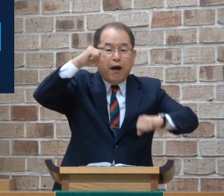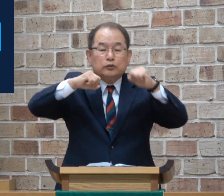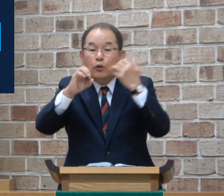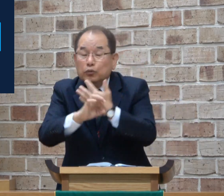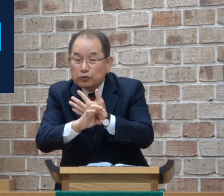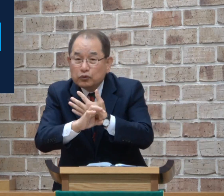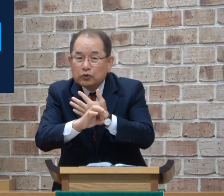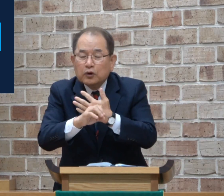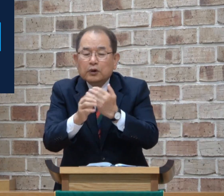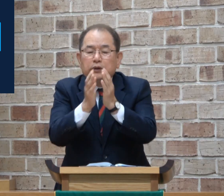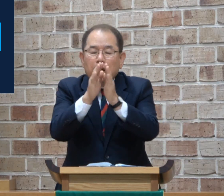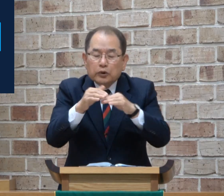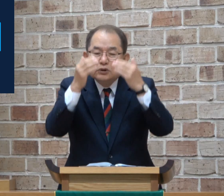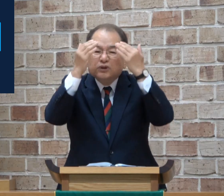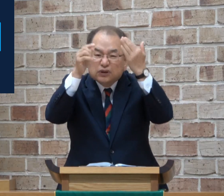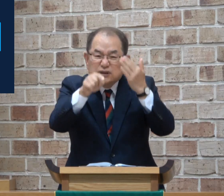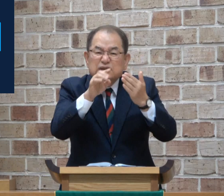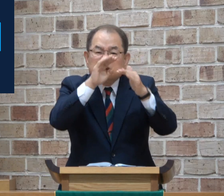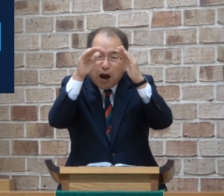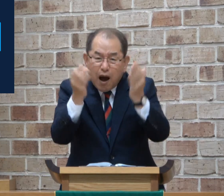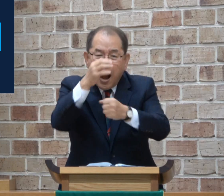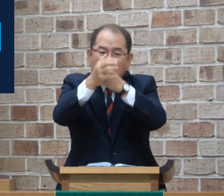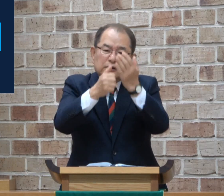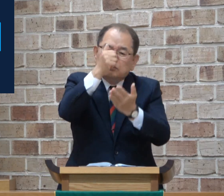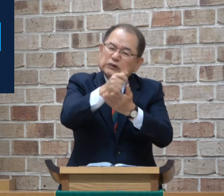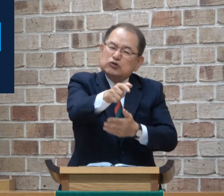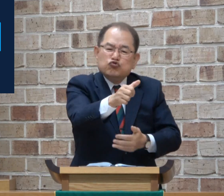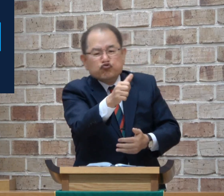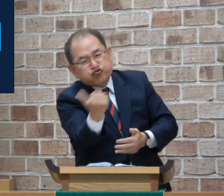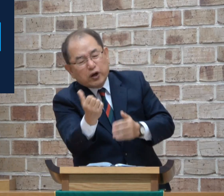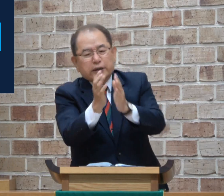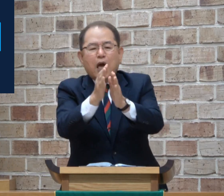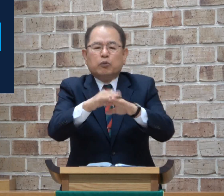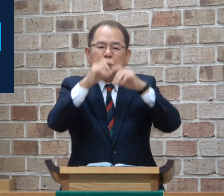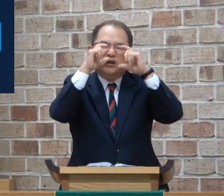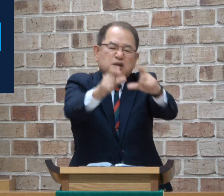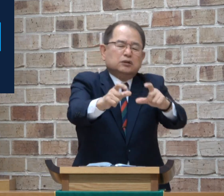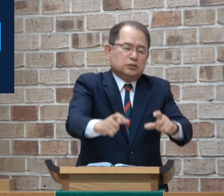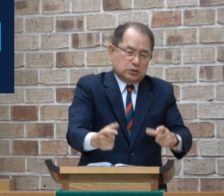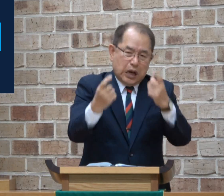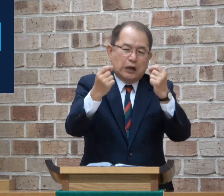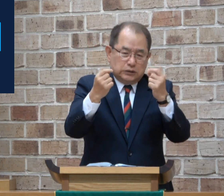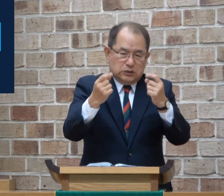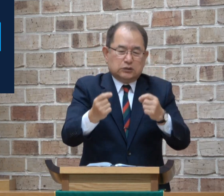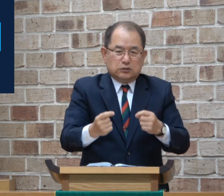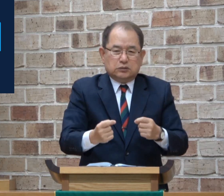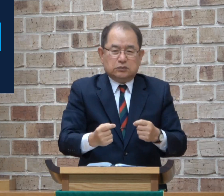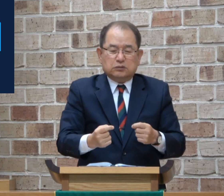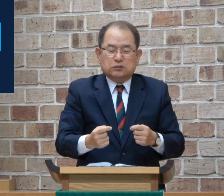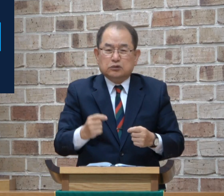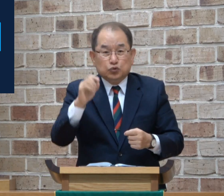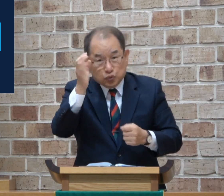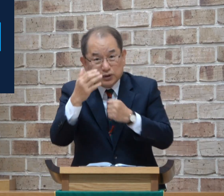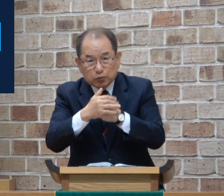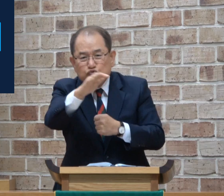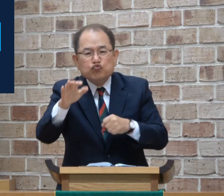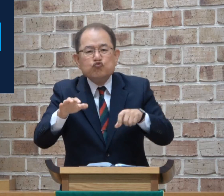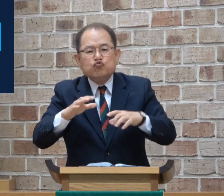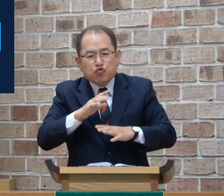그 예배는 하나님께서 죽은 예배라고 말씀하실 것입니다. 우리가 두려운 마음으로 그것을